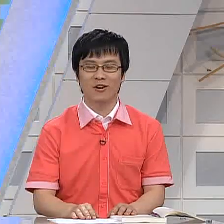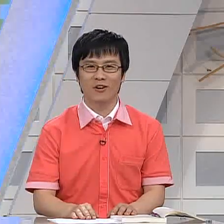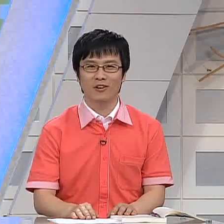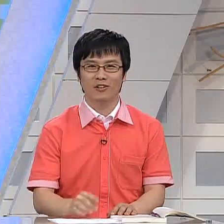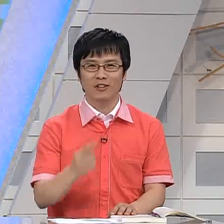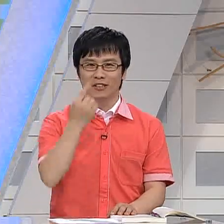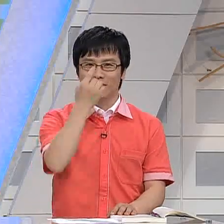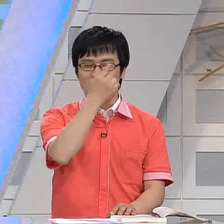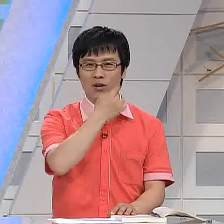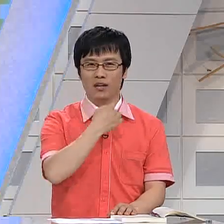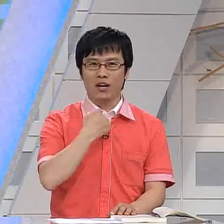뭐랄까